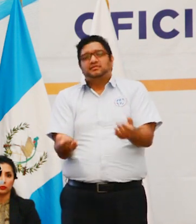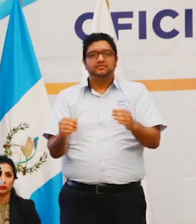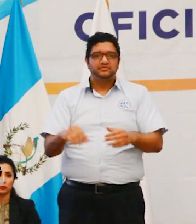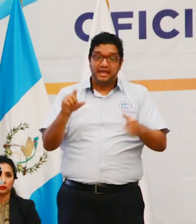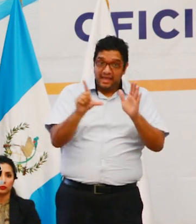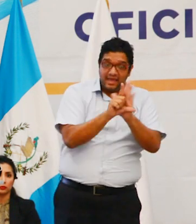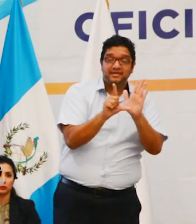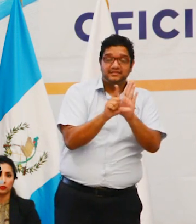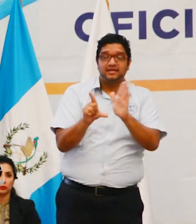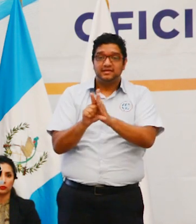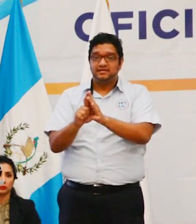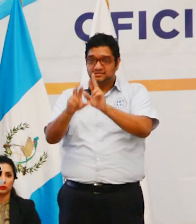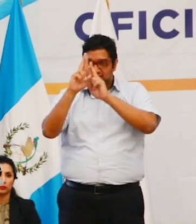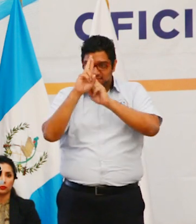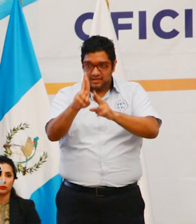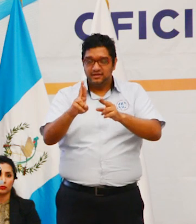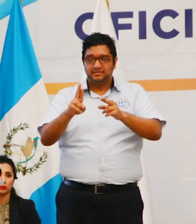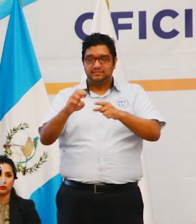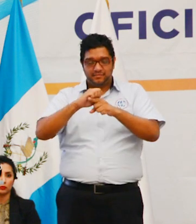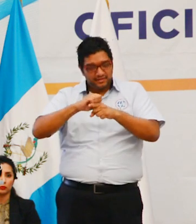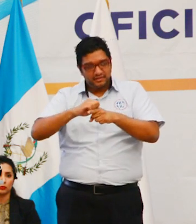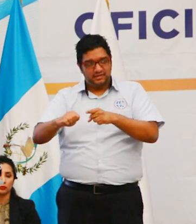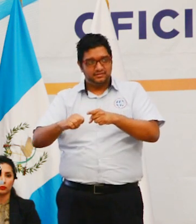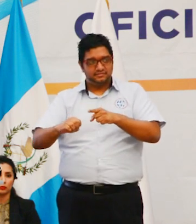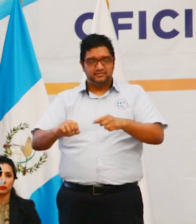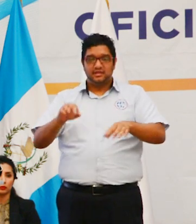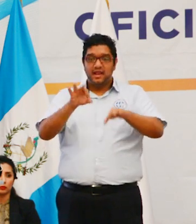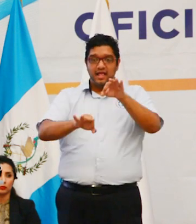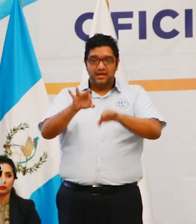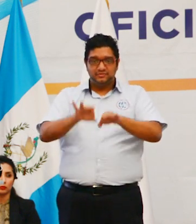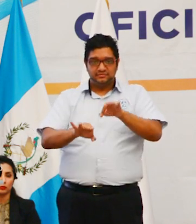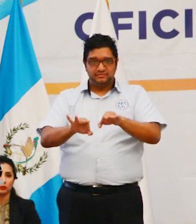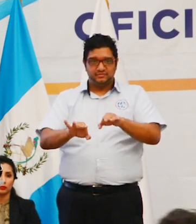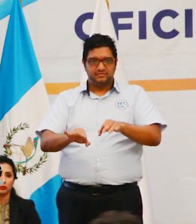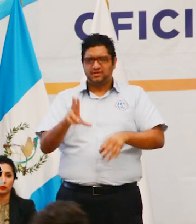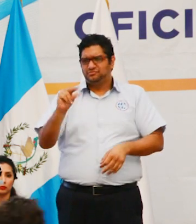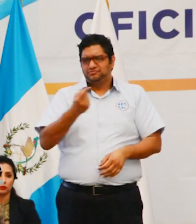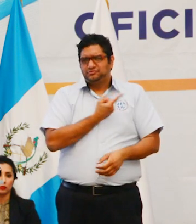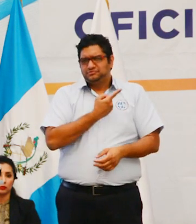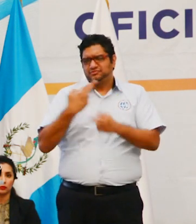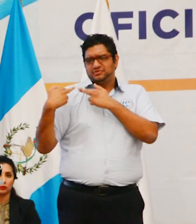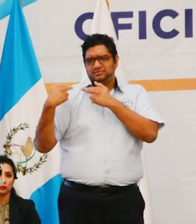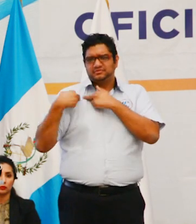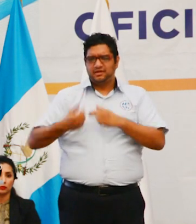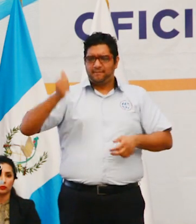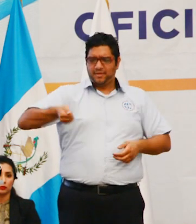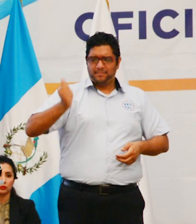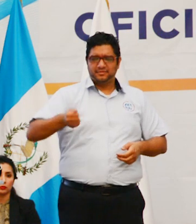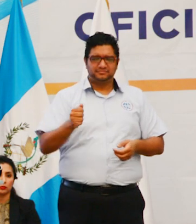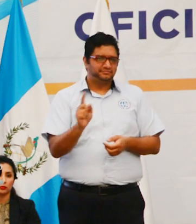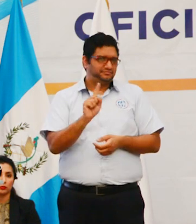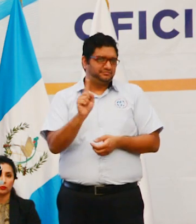para que ello se cumpla, asegurarnos de que la justicia no va a ser solo impartida por los jueces o que solo los legisladores vayan